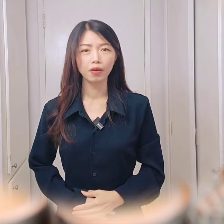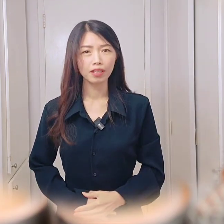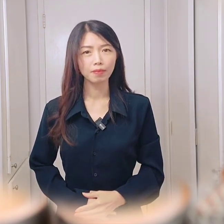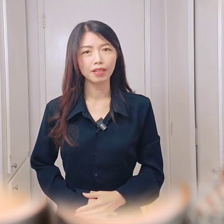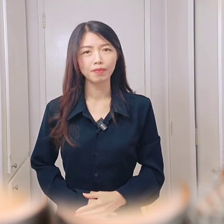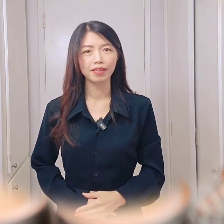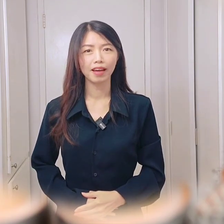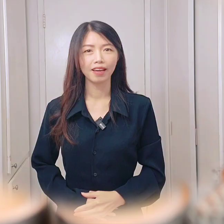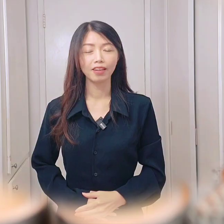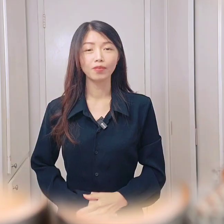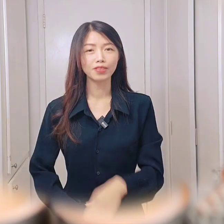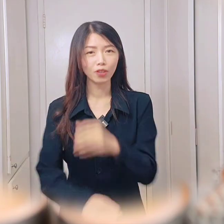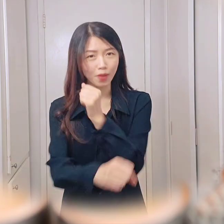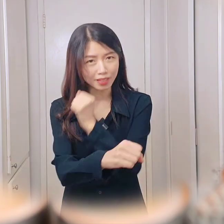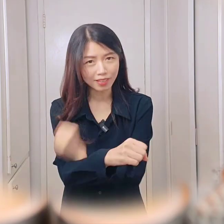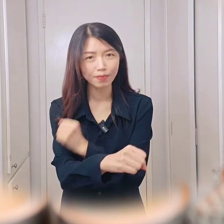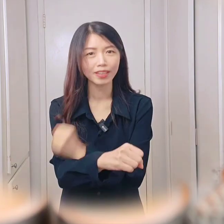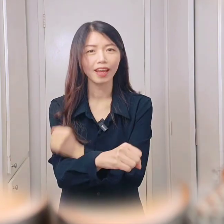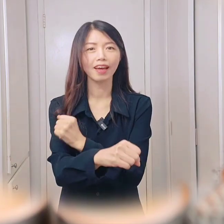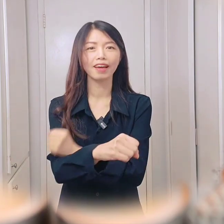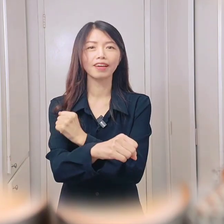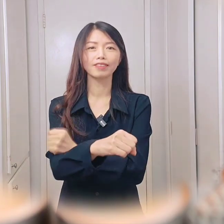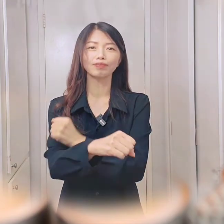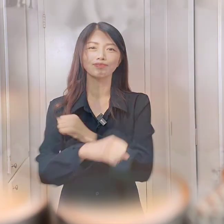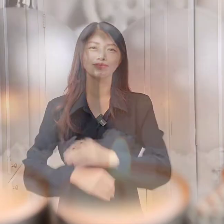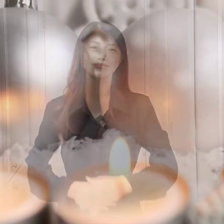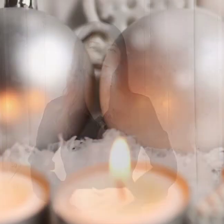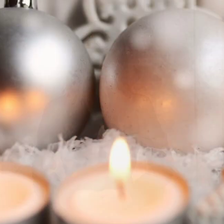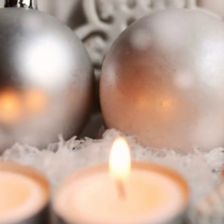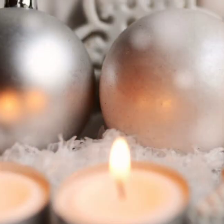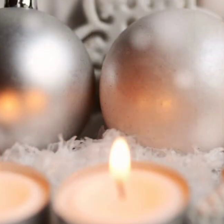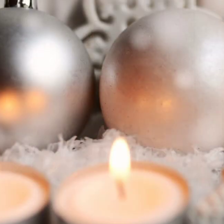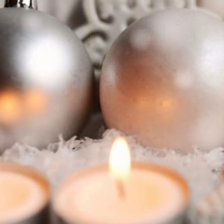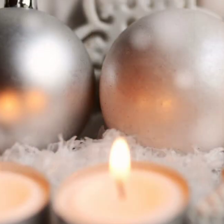이렇게 표현하시면 됩니다. 여러분 수고 많으셨습니다.